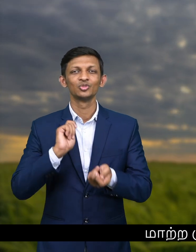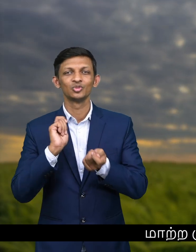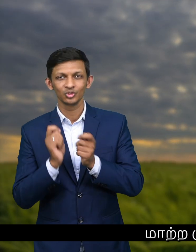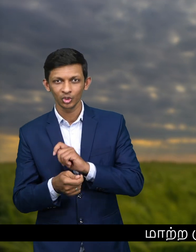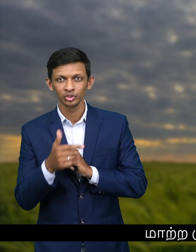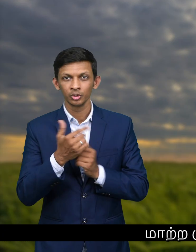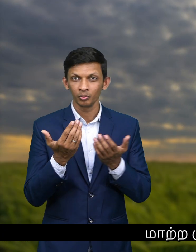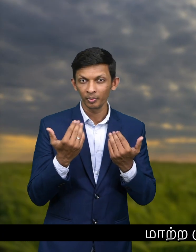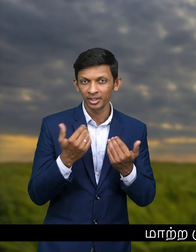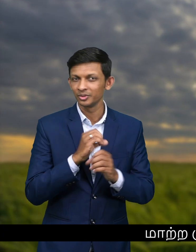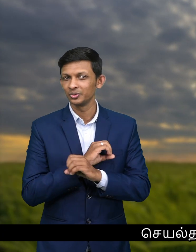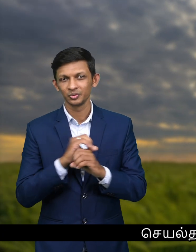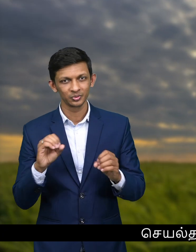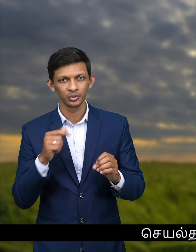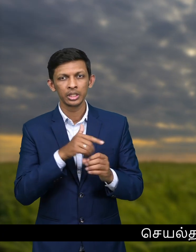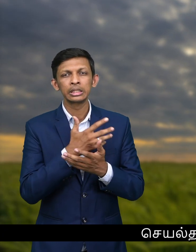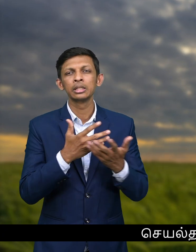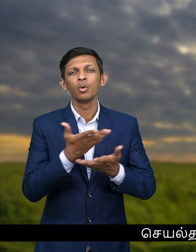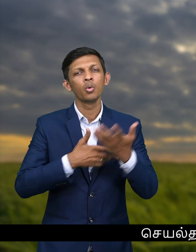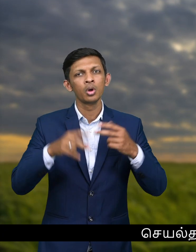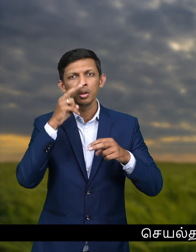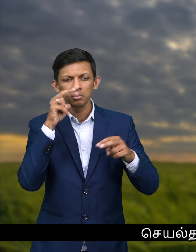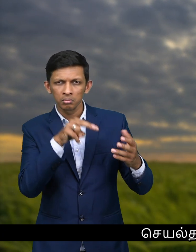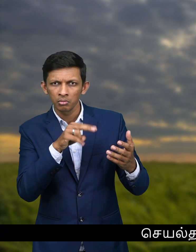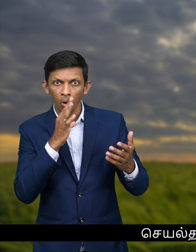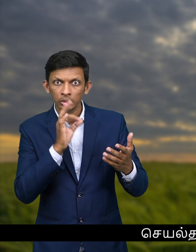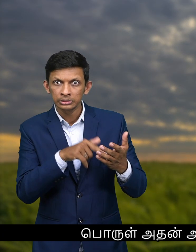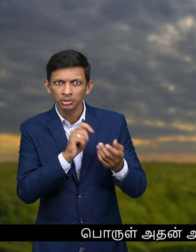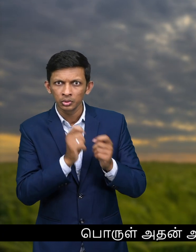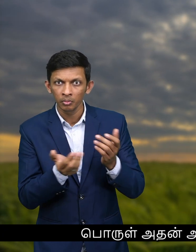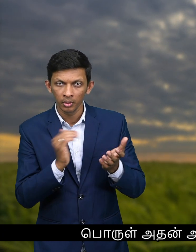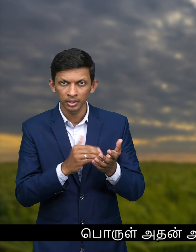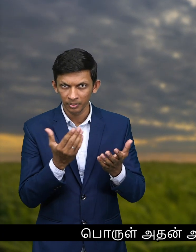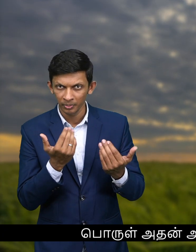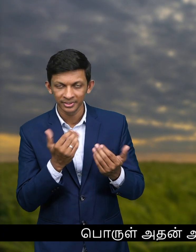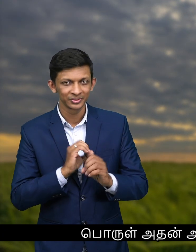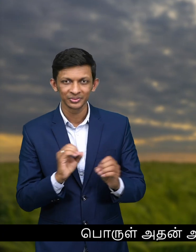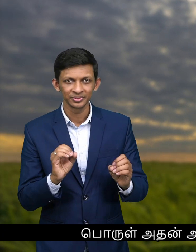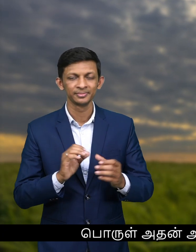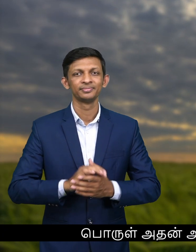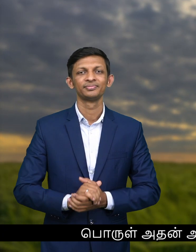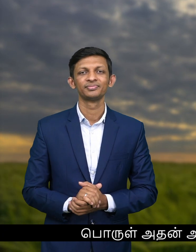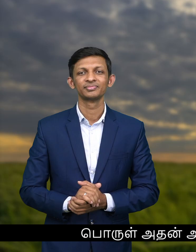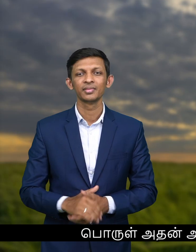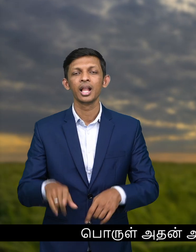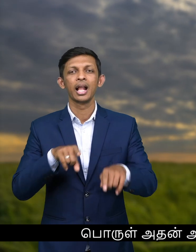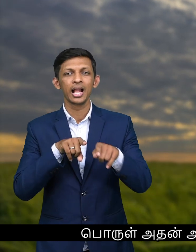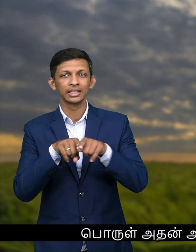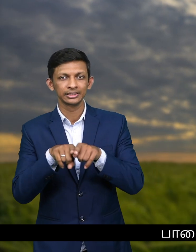மாற்ற முடியாத மாற்றங்களை செயல் தவிர்க்க முடியாது, மேலும் பொருள் அதன் அசல் நிலைக்கு திரும்ப